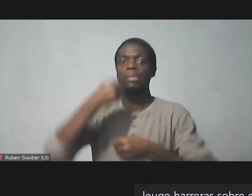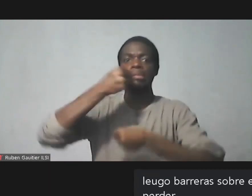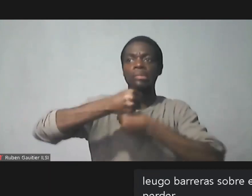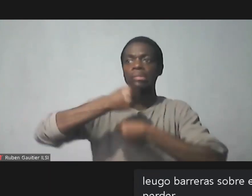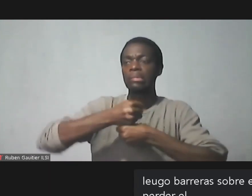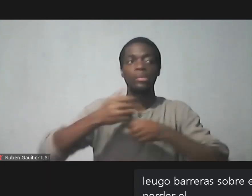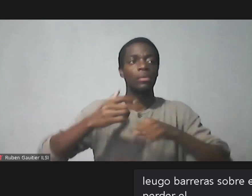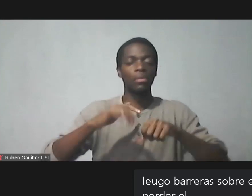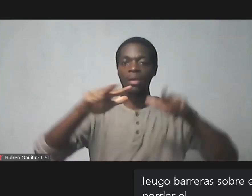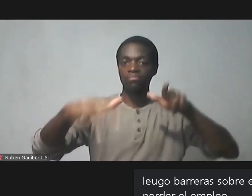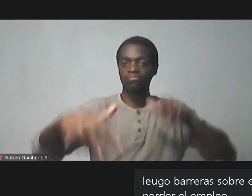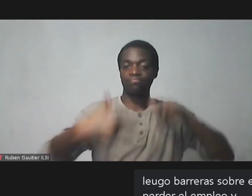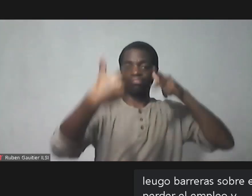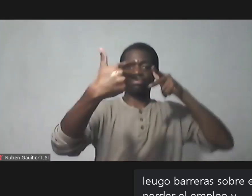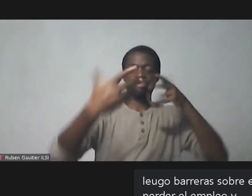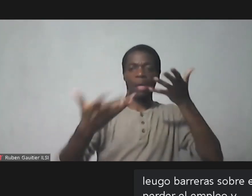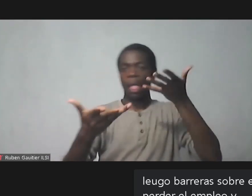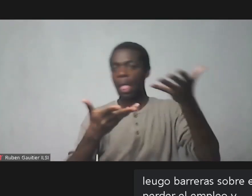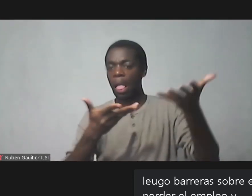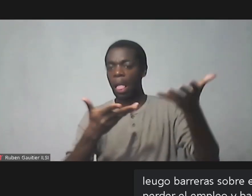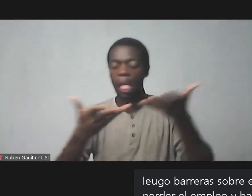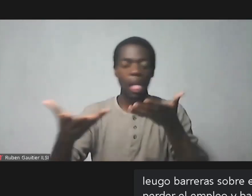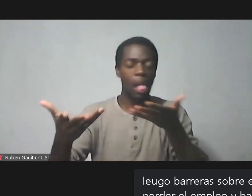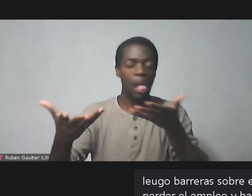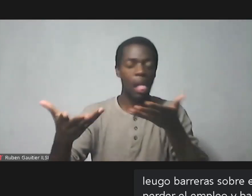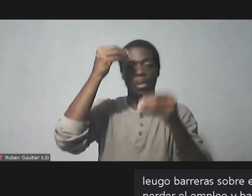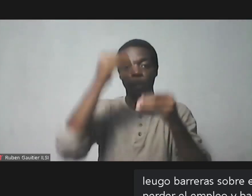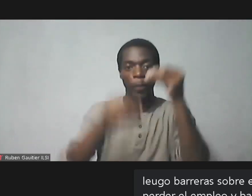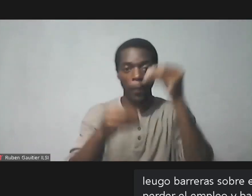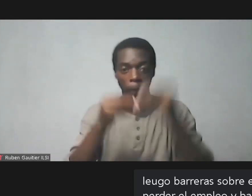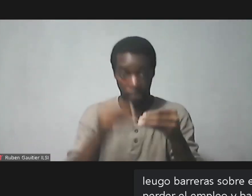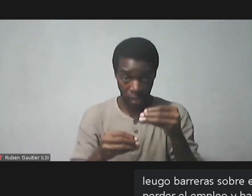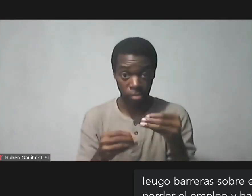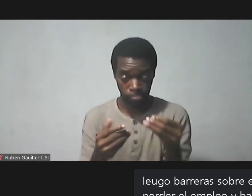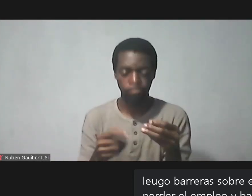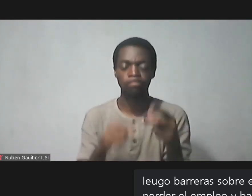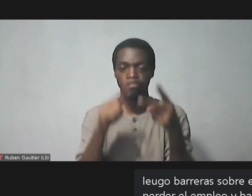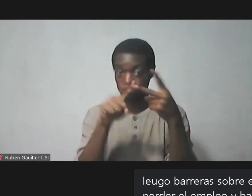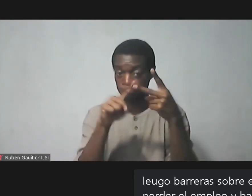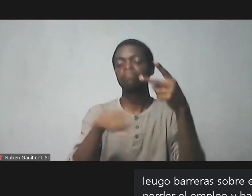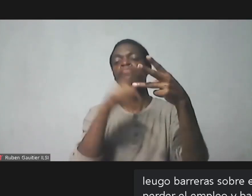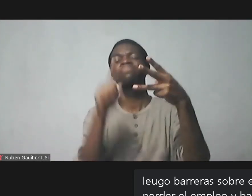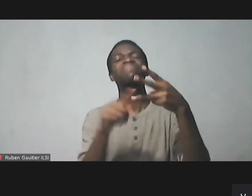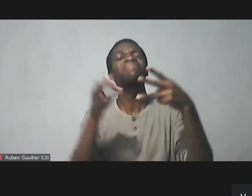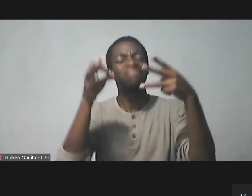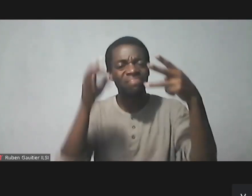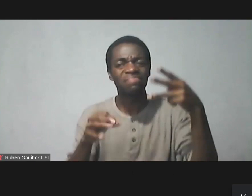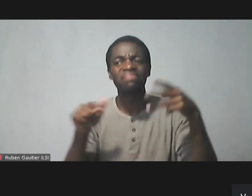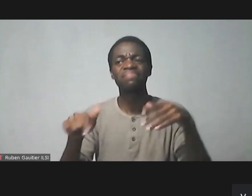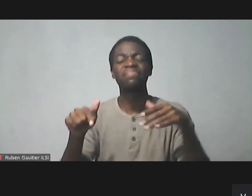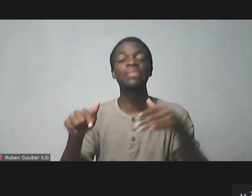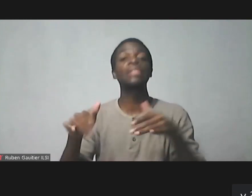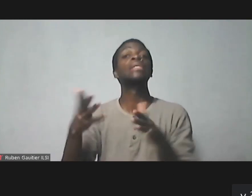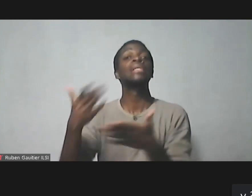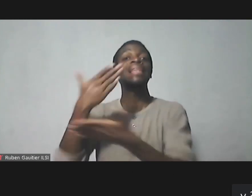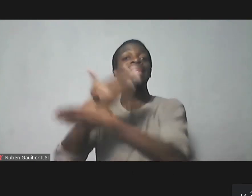virtualmente. Y tercero, la falta de inclusión de la discapacidad en los